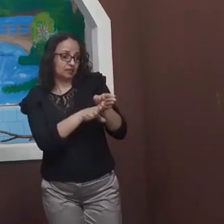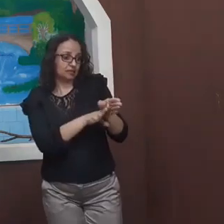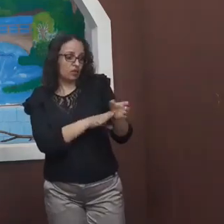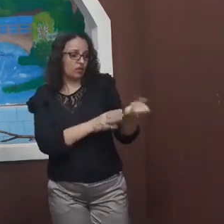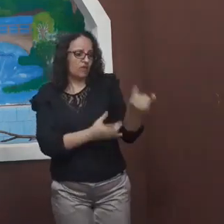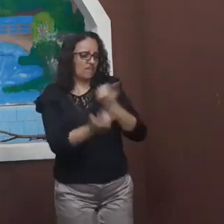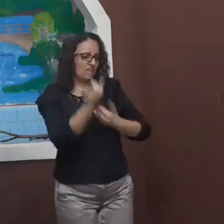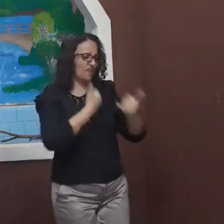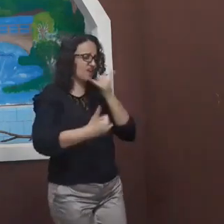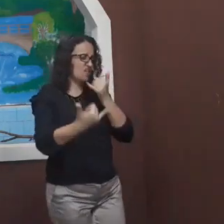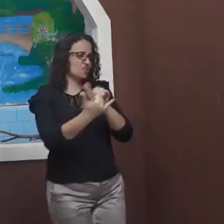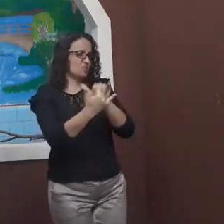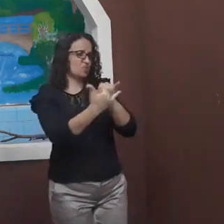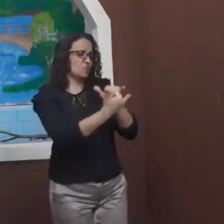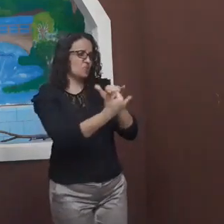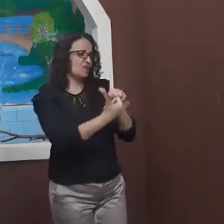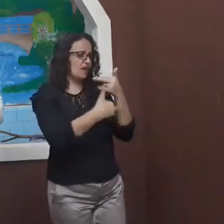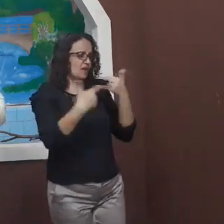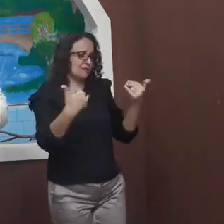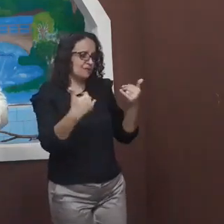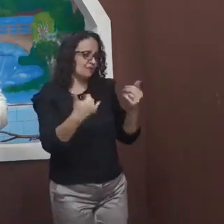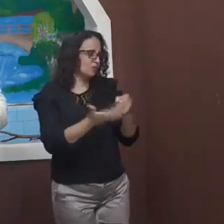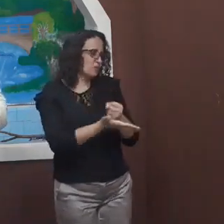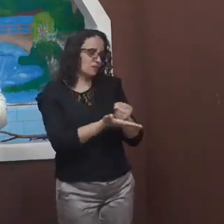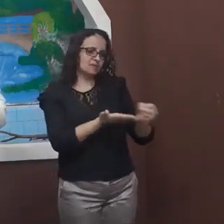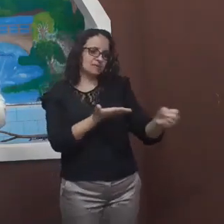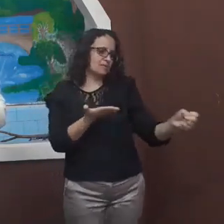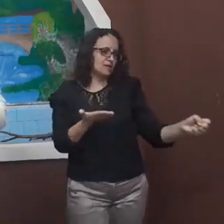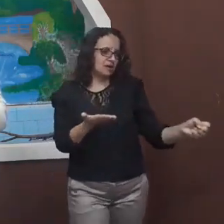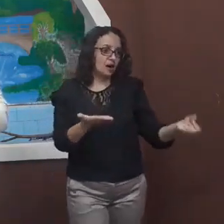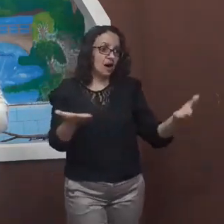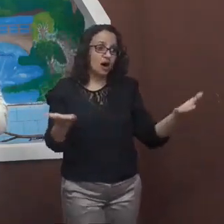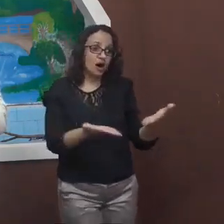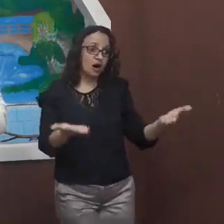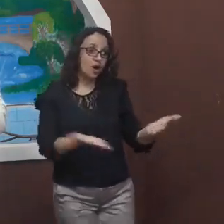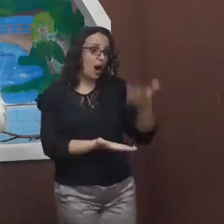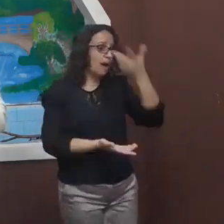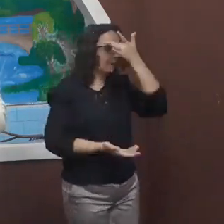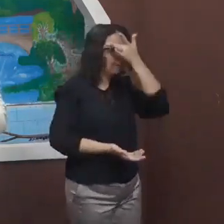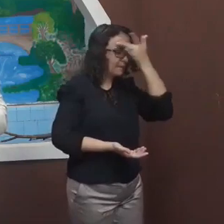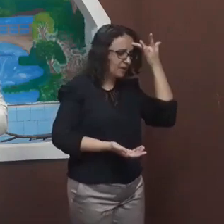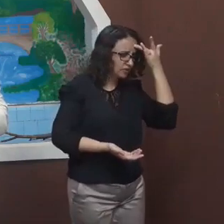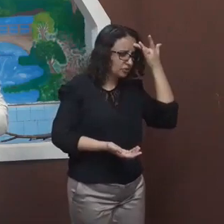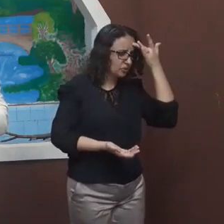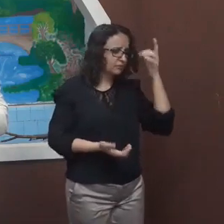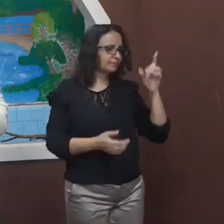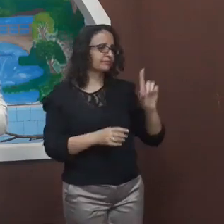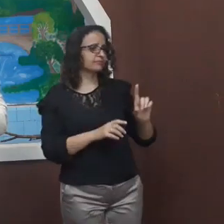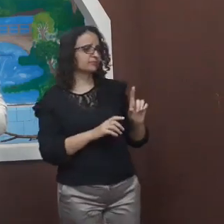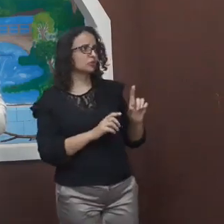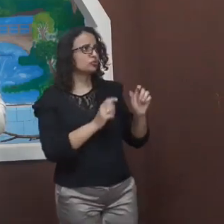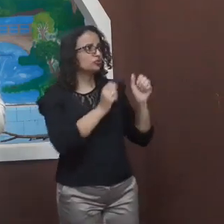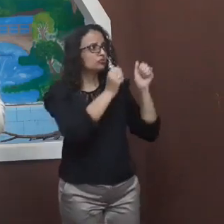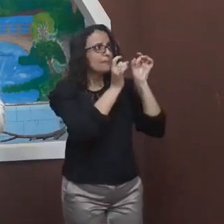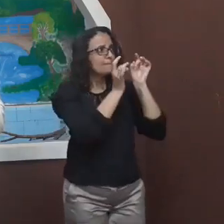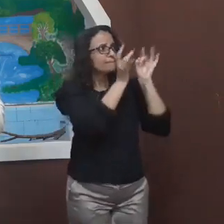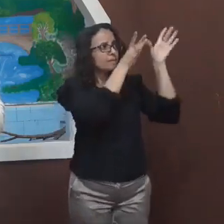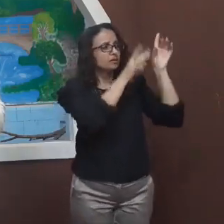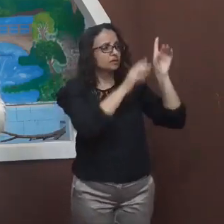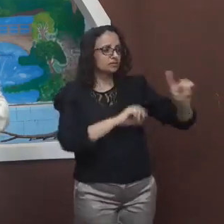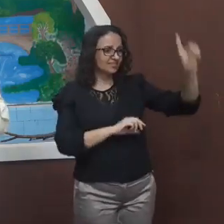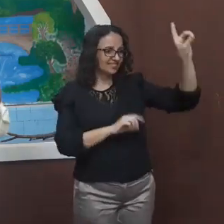já, aquele que sai de perto de Deus, deixa facinho